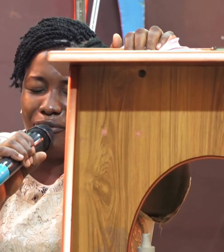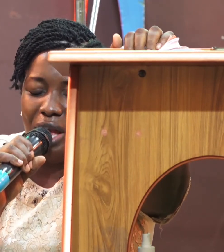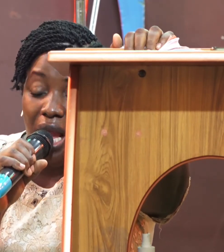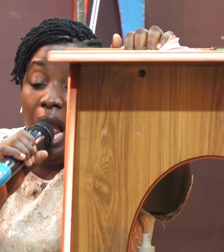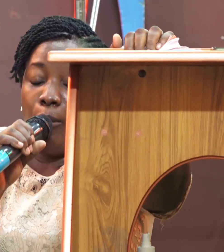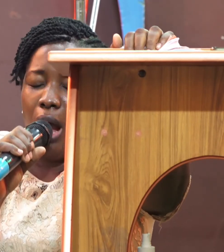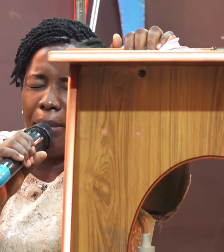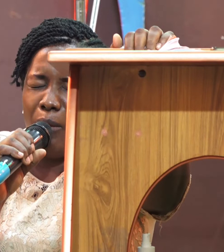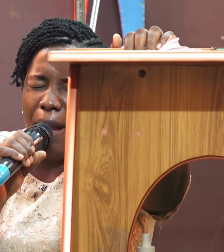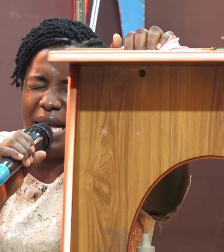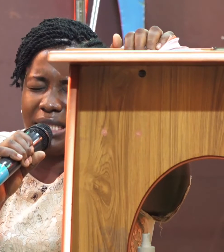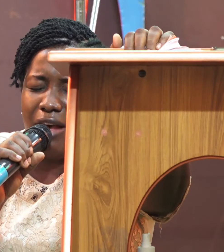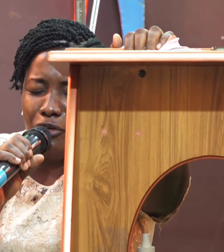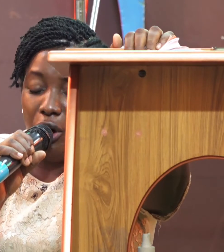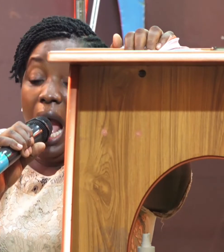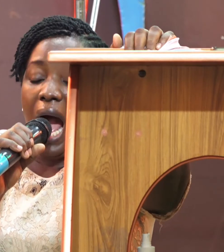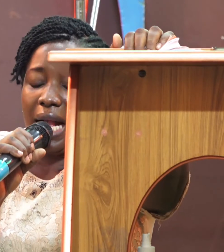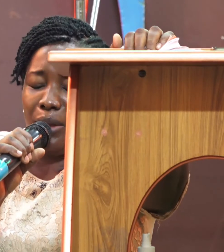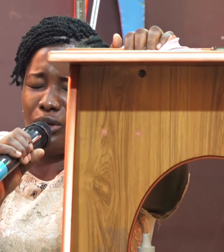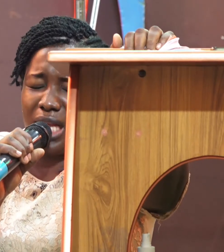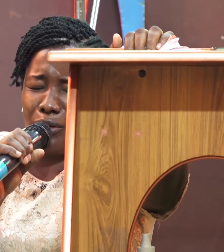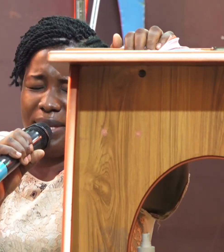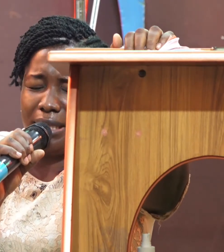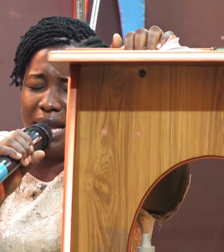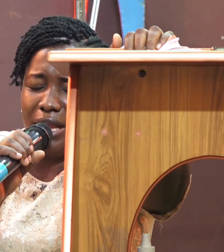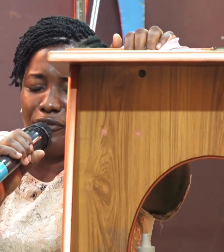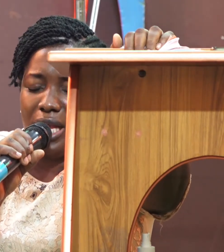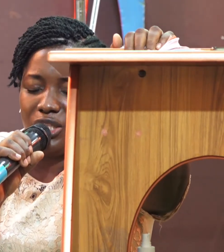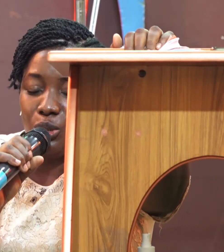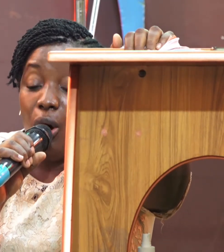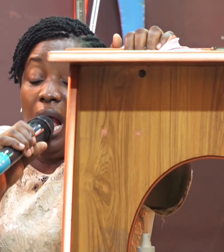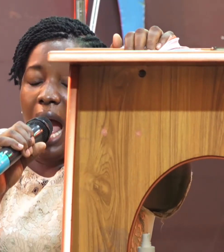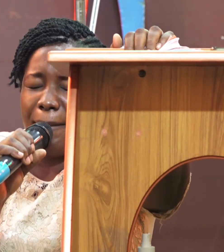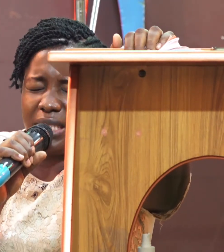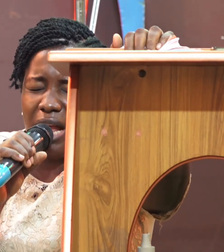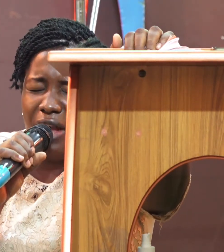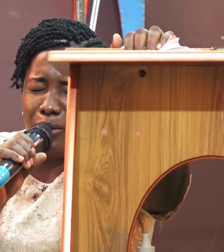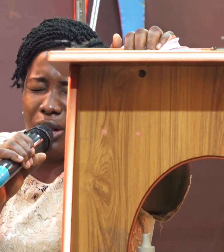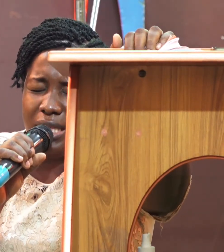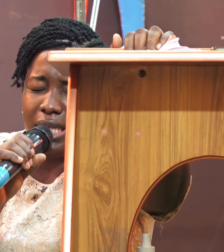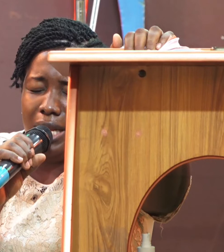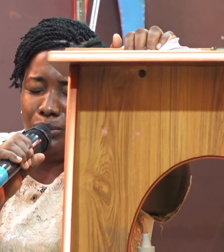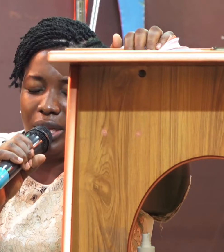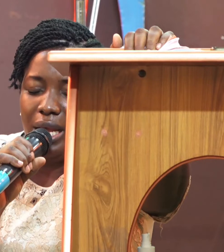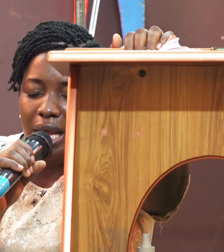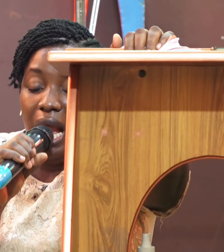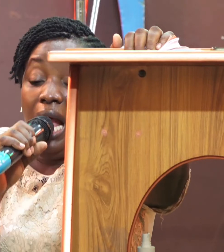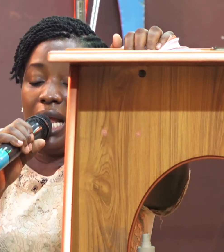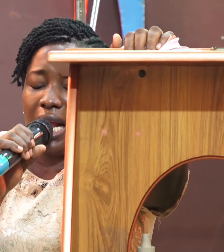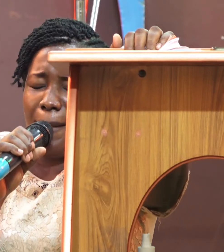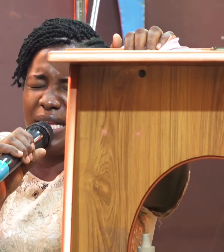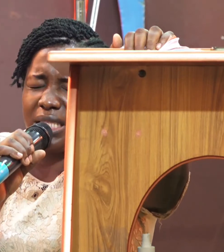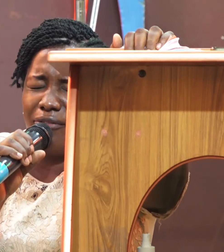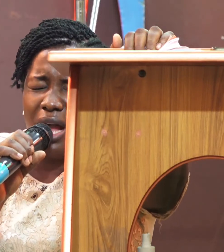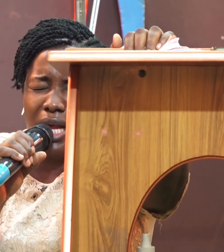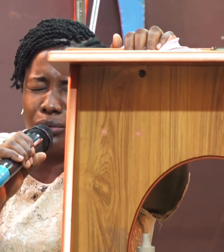mitima jafe. Waba wama savu. Aka ikute ku mitima jafe Yesu. Ama saba ako kasanuke.